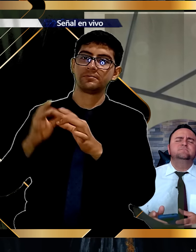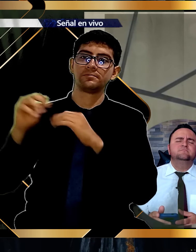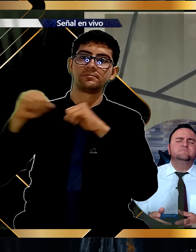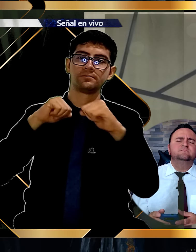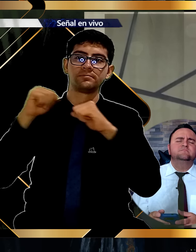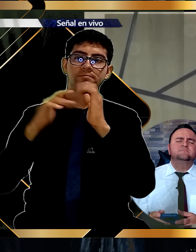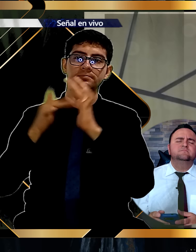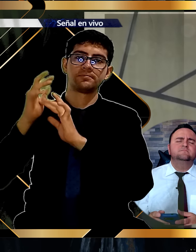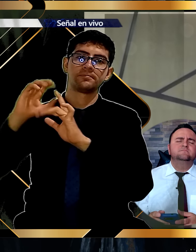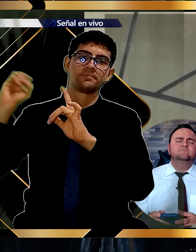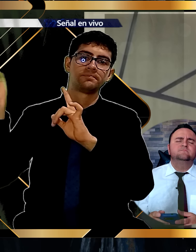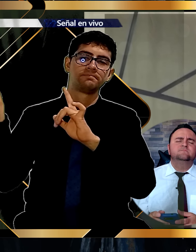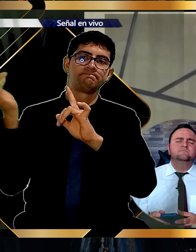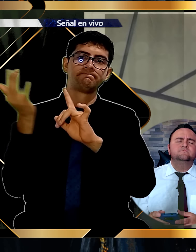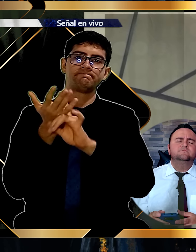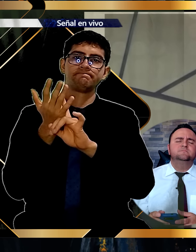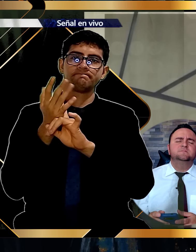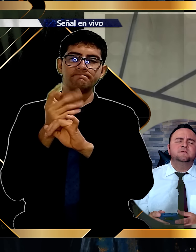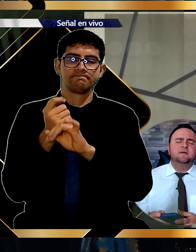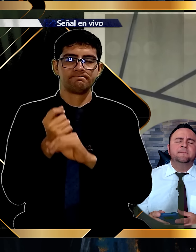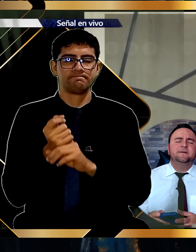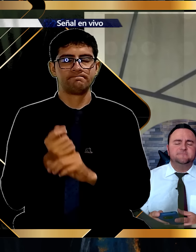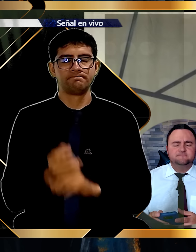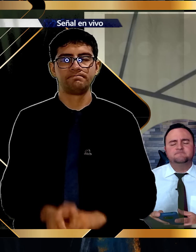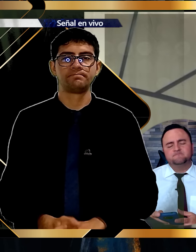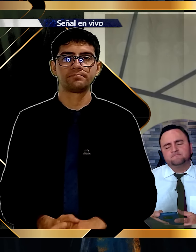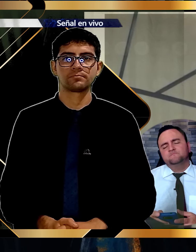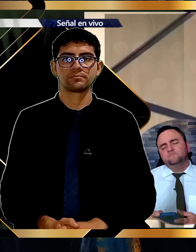No se trata de pasar por alto los pecados que cometamos,